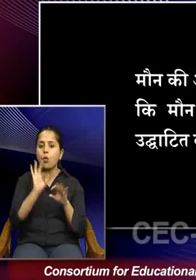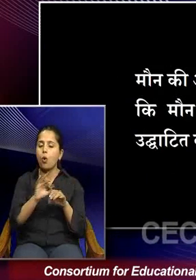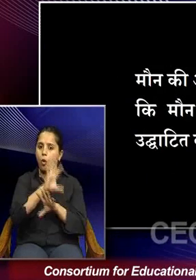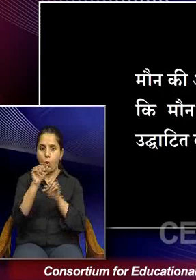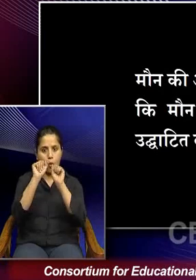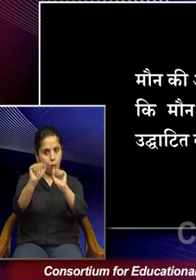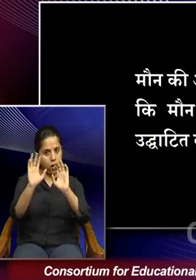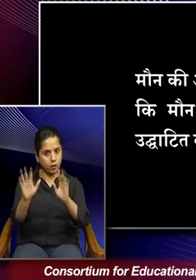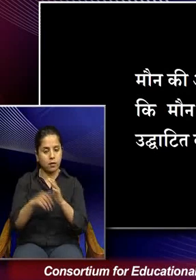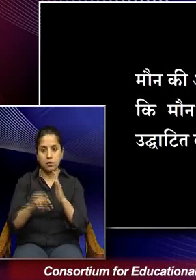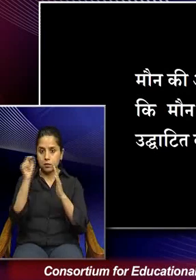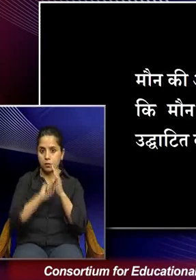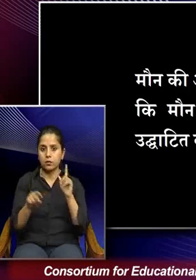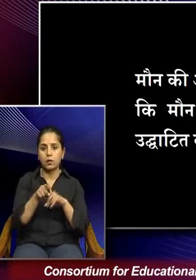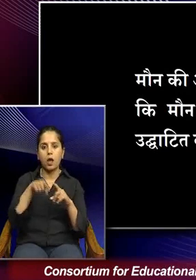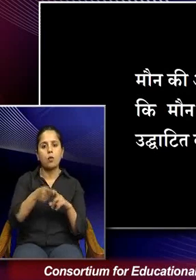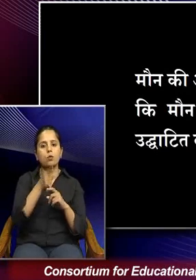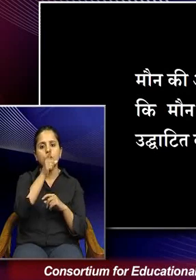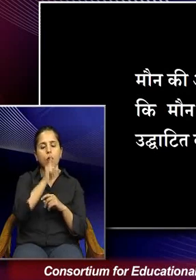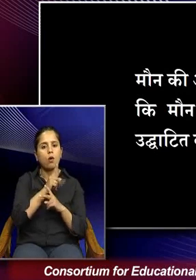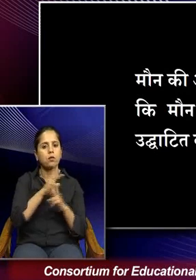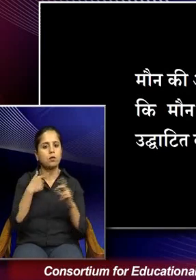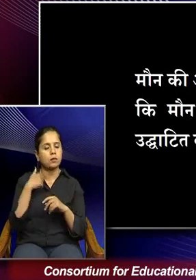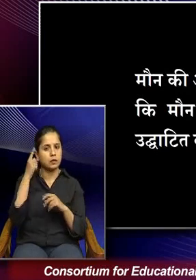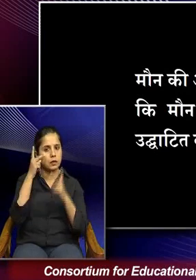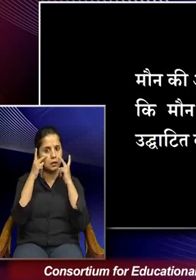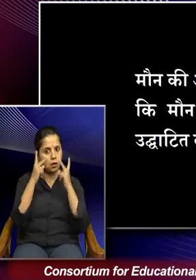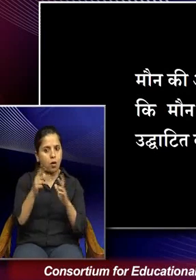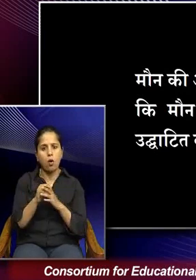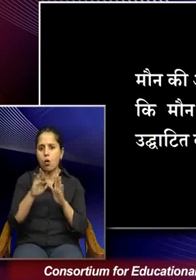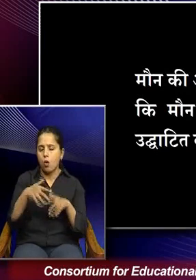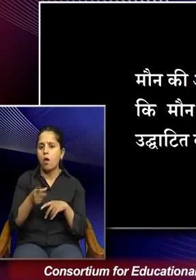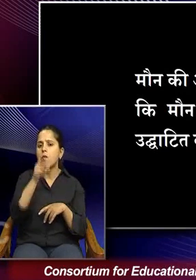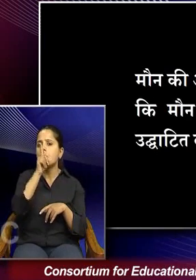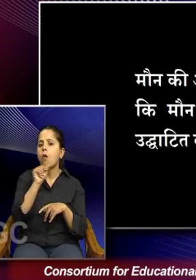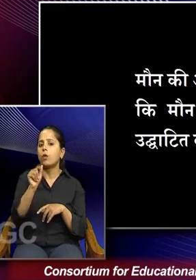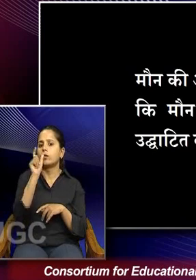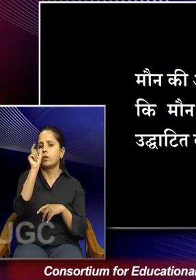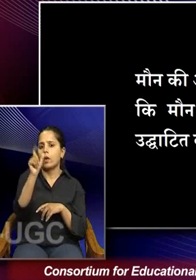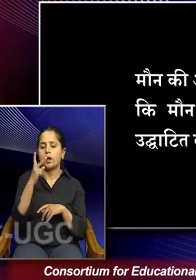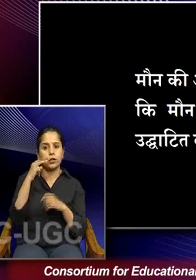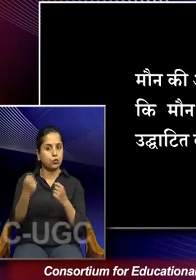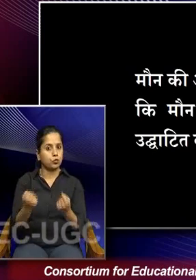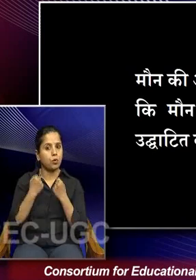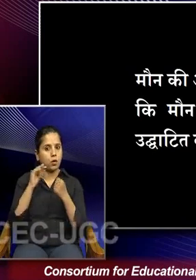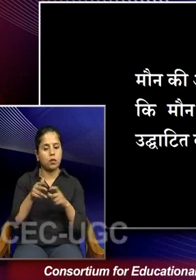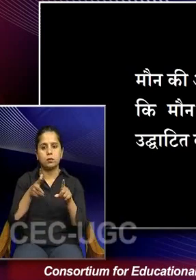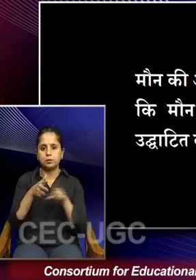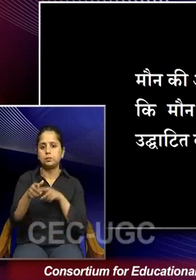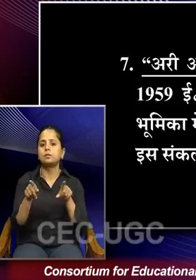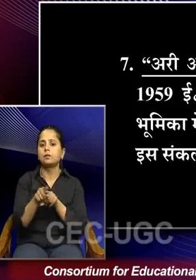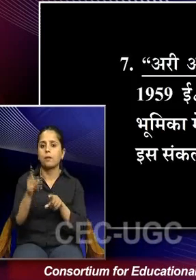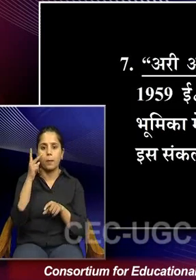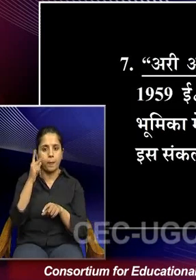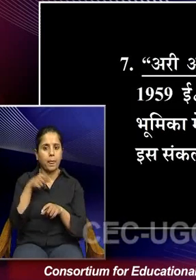कविता मौन की अभिव्यंजना को या कहें की मौन की शब्द शक्ति को उद्घाटन करने वाली